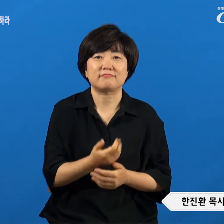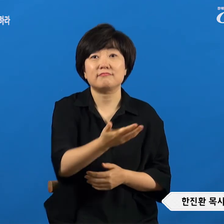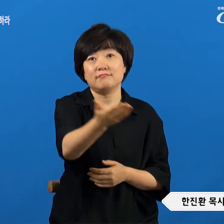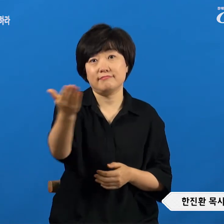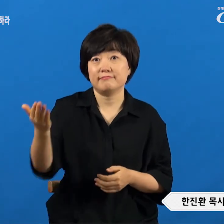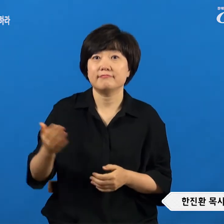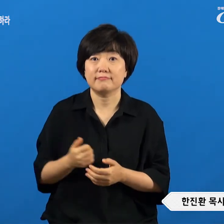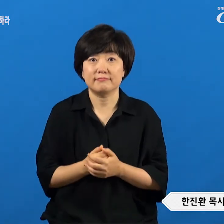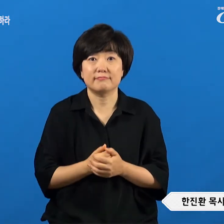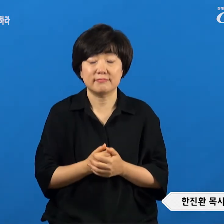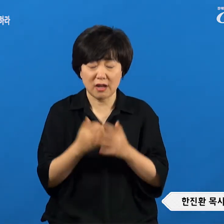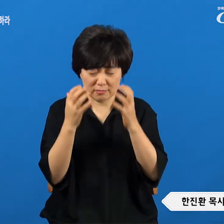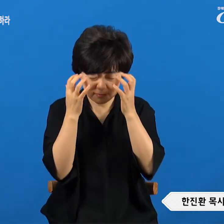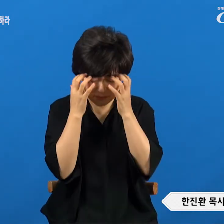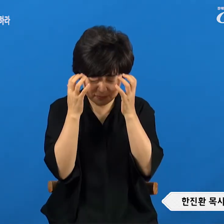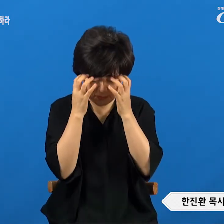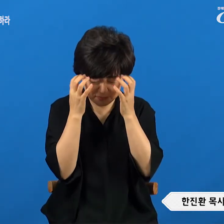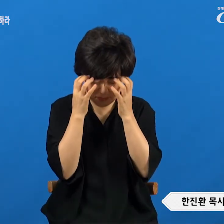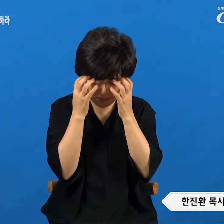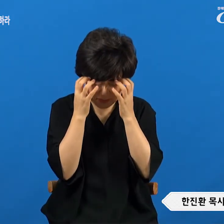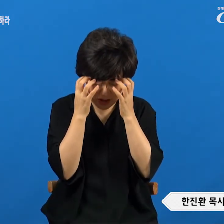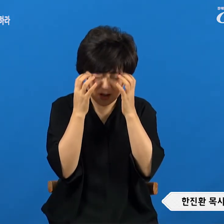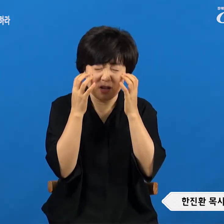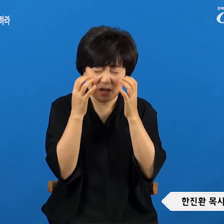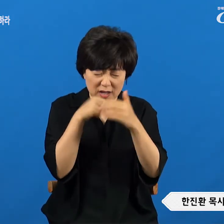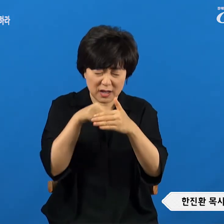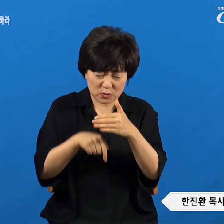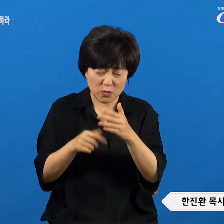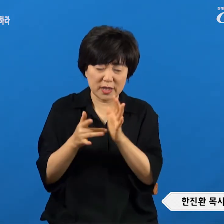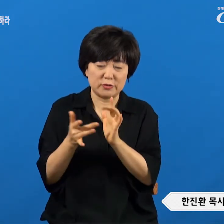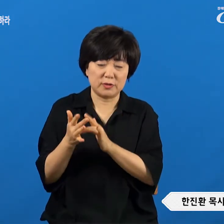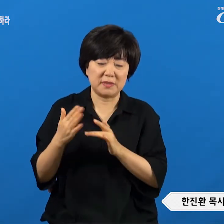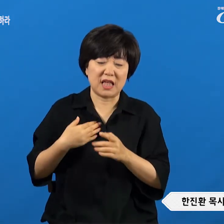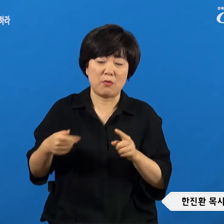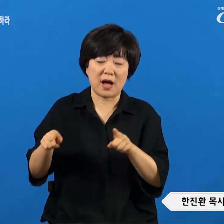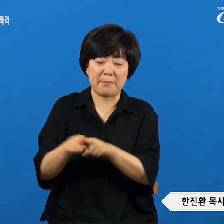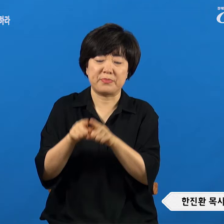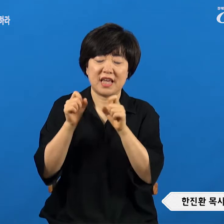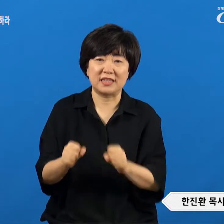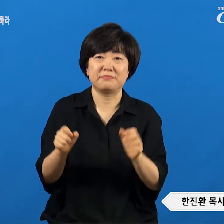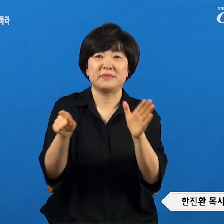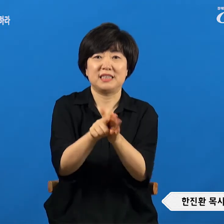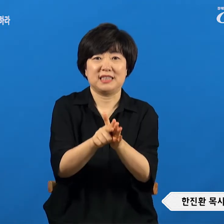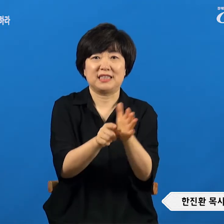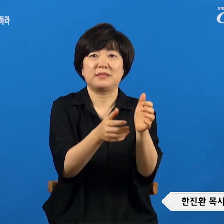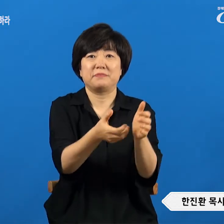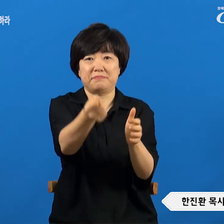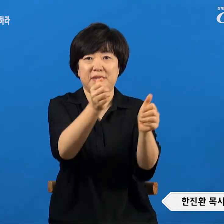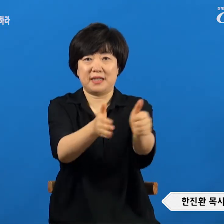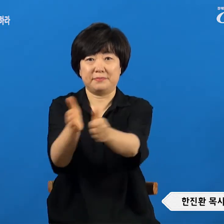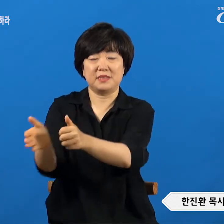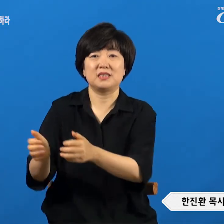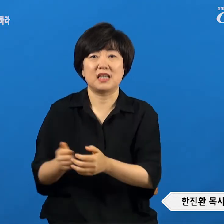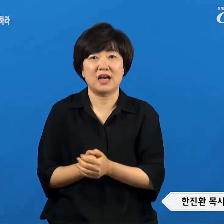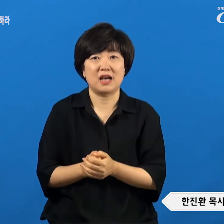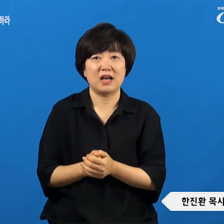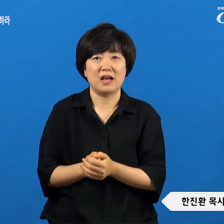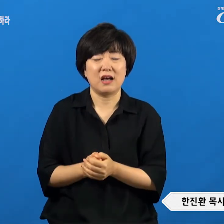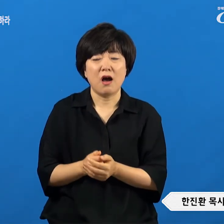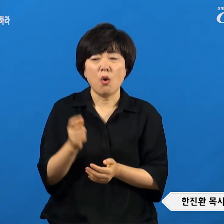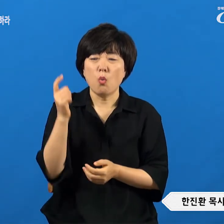여러분, 시련의 불구덩이 속에서도 주님이 나와 함께 하시는 것 믿으시기를 바랍니다.